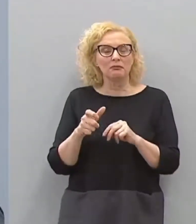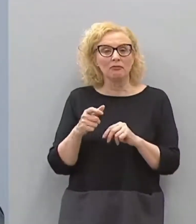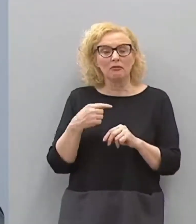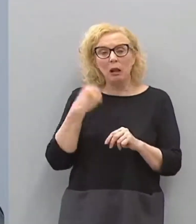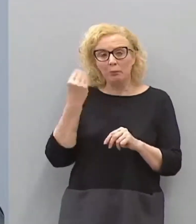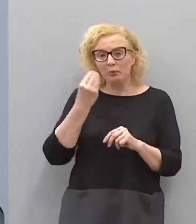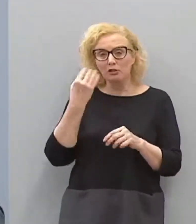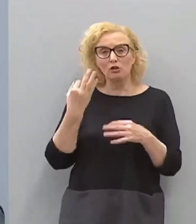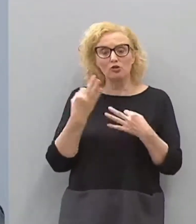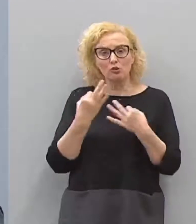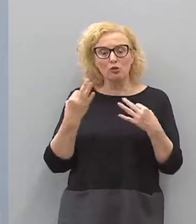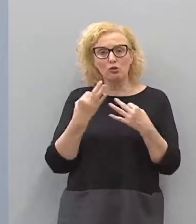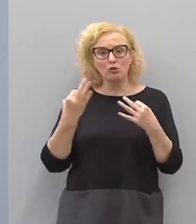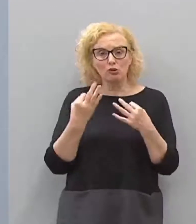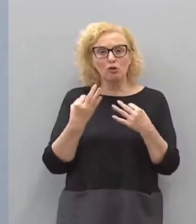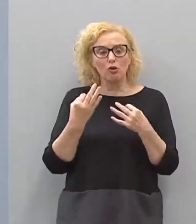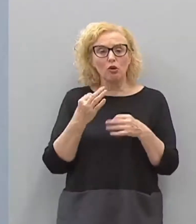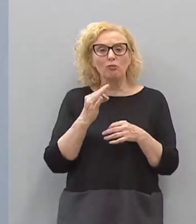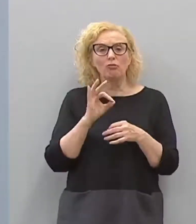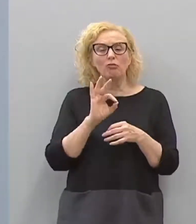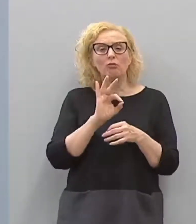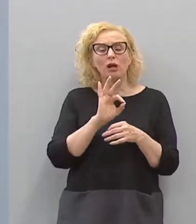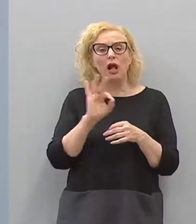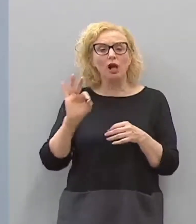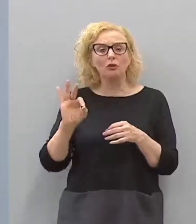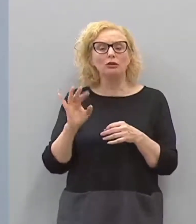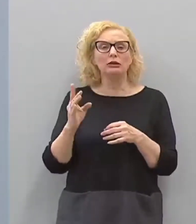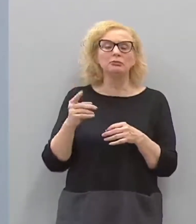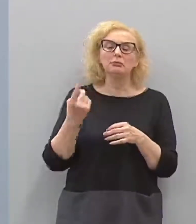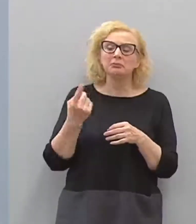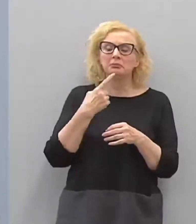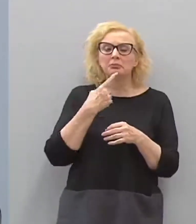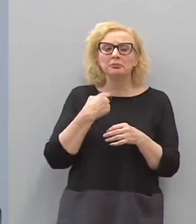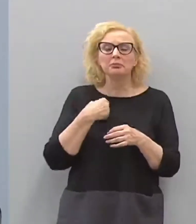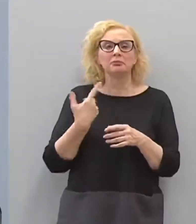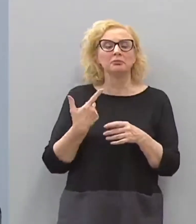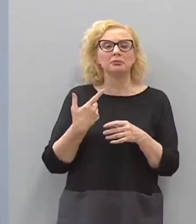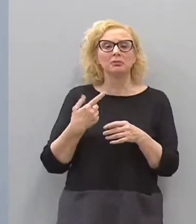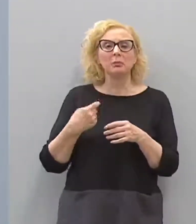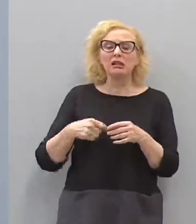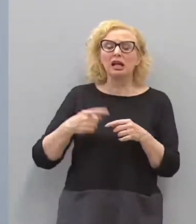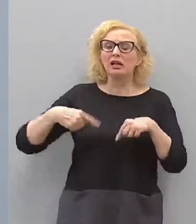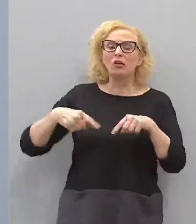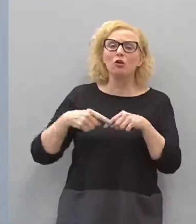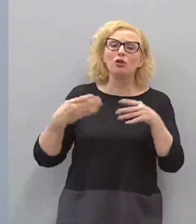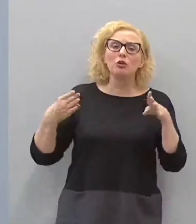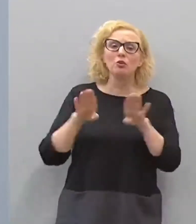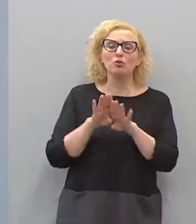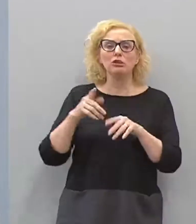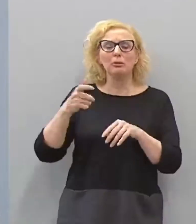giusto che determinate categorie vengono a dirci presidente noi siamo chiusi perché c'è